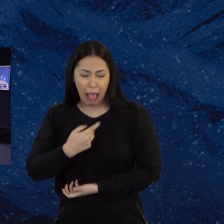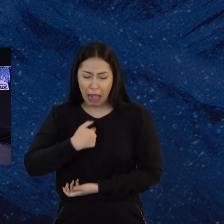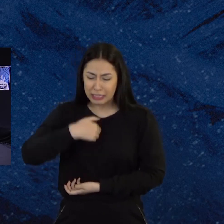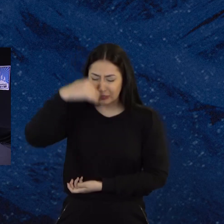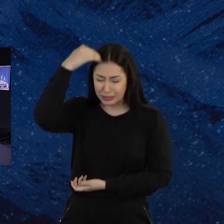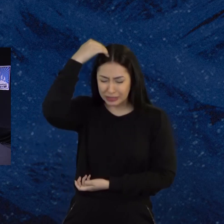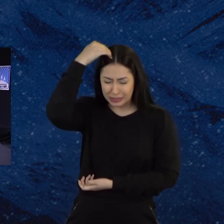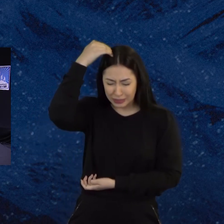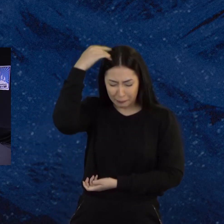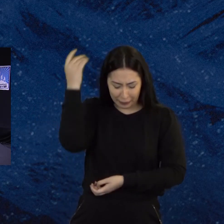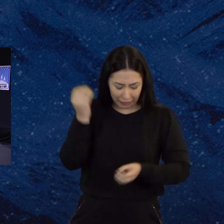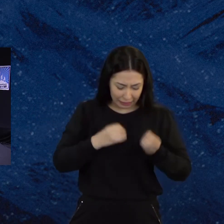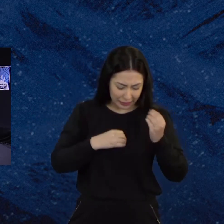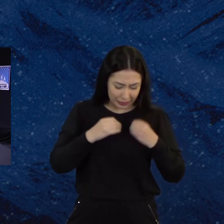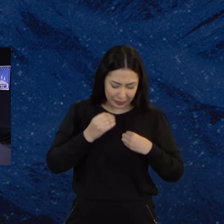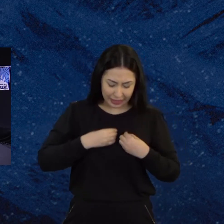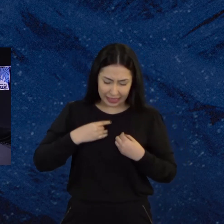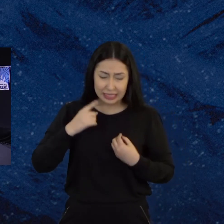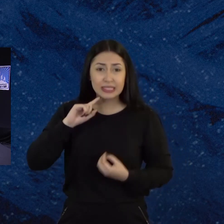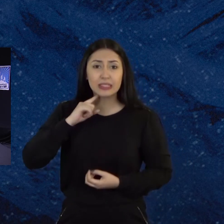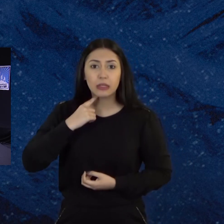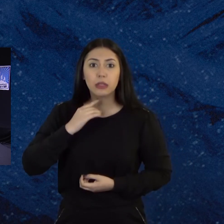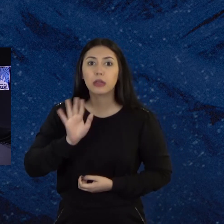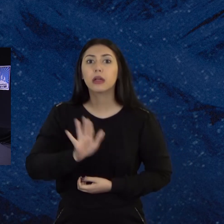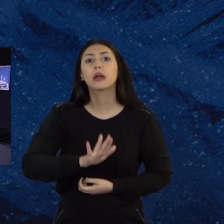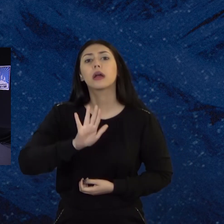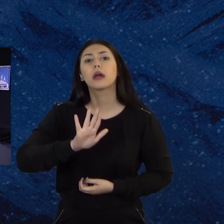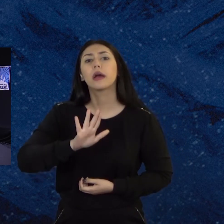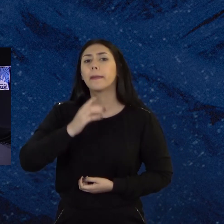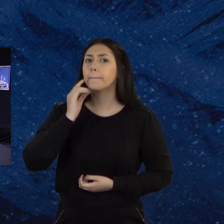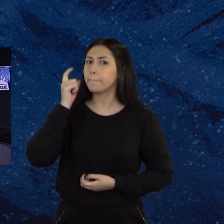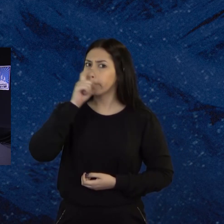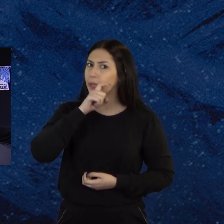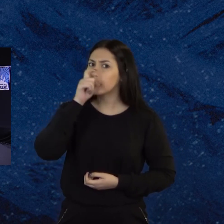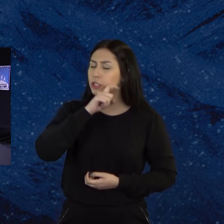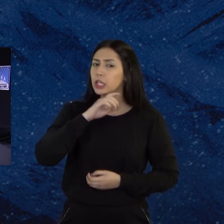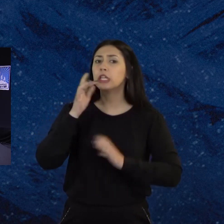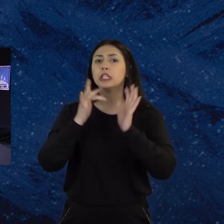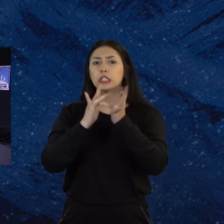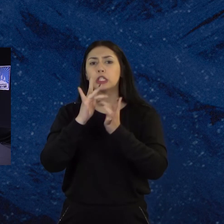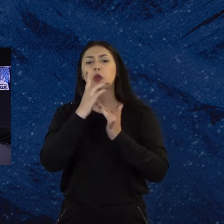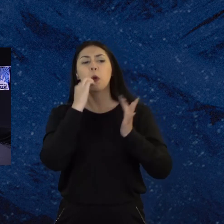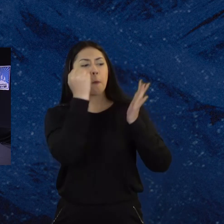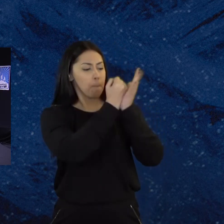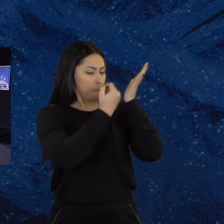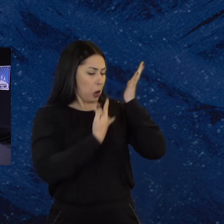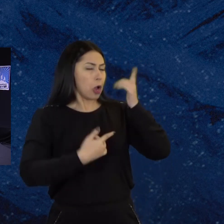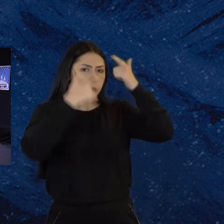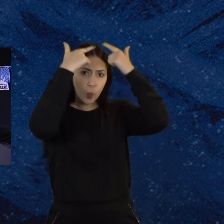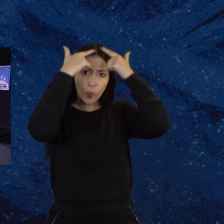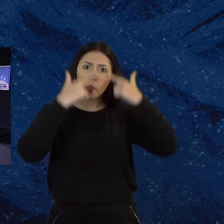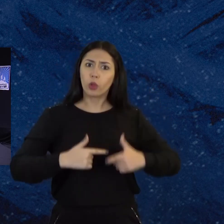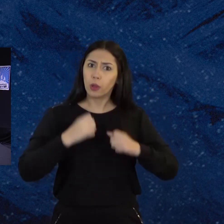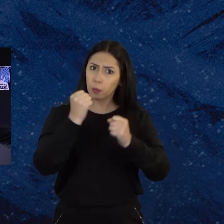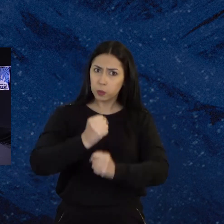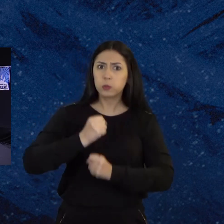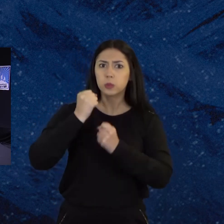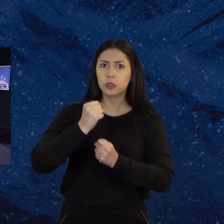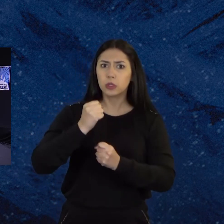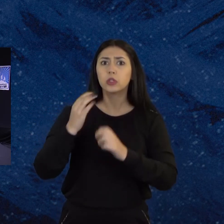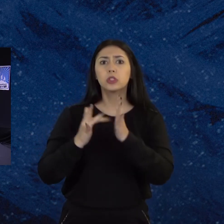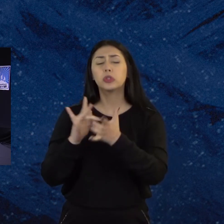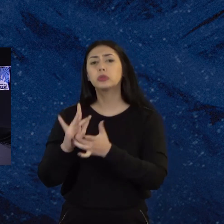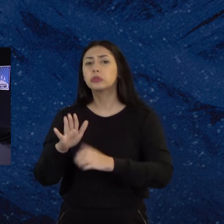Deus, você fez isso, fez aquilo. É mentira. O sangue de Jesus tem poder. Ele te convida essa noite para estar com